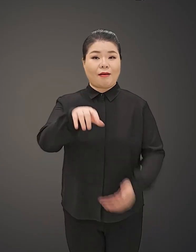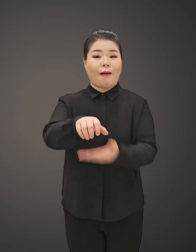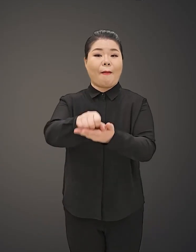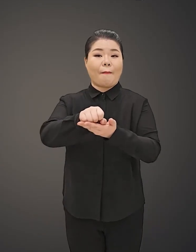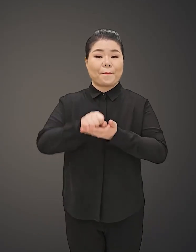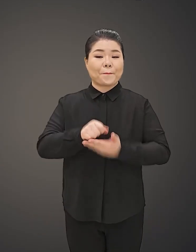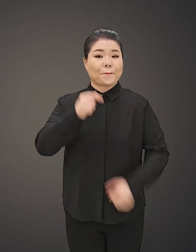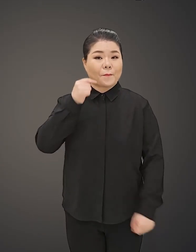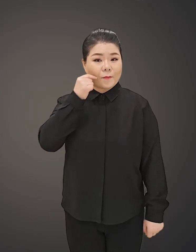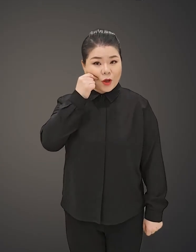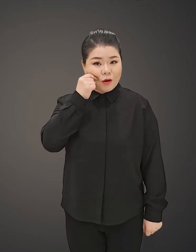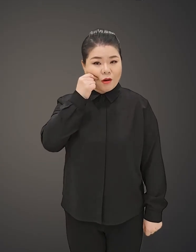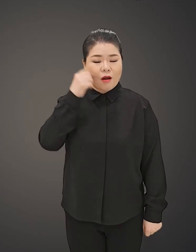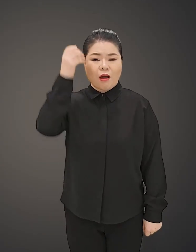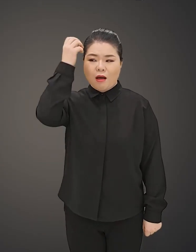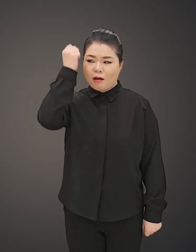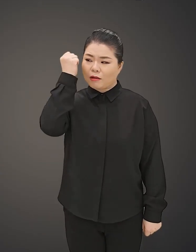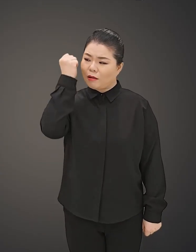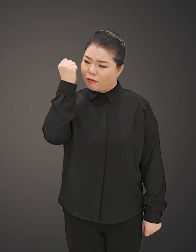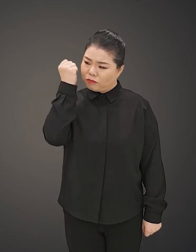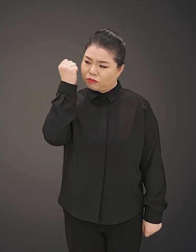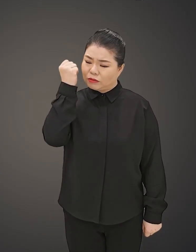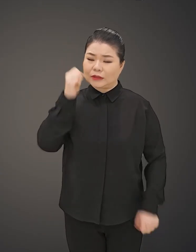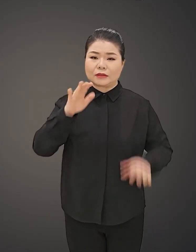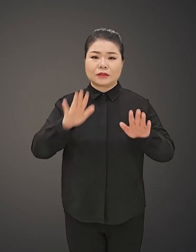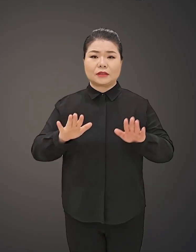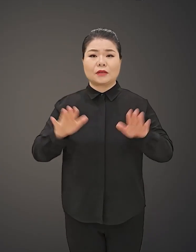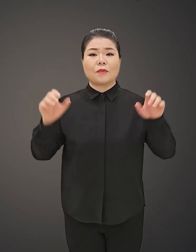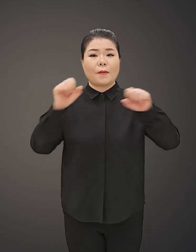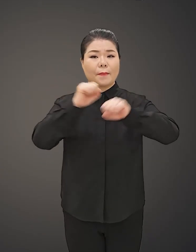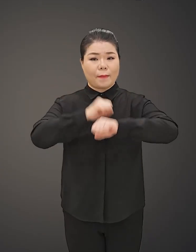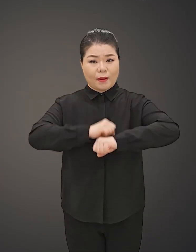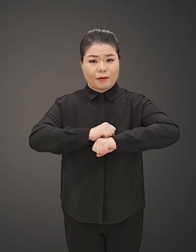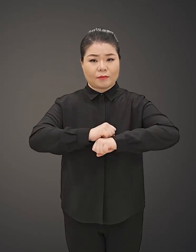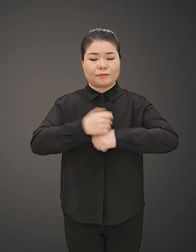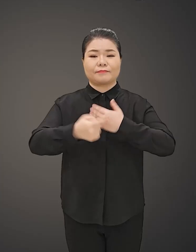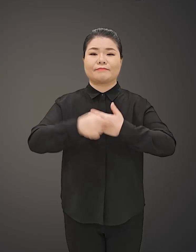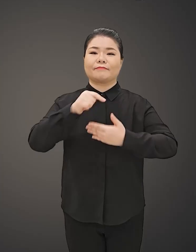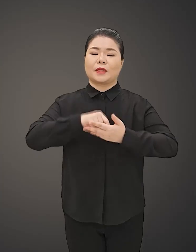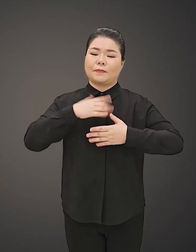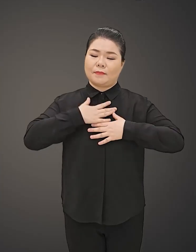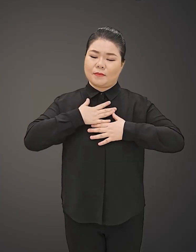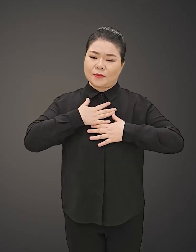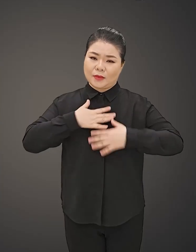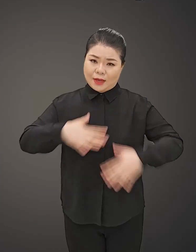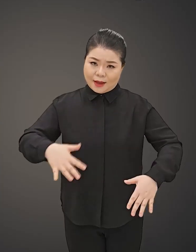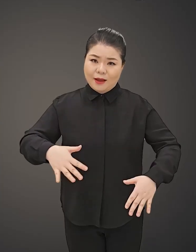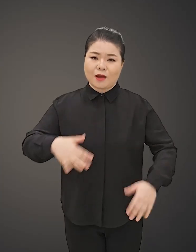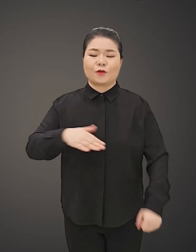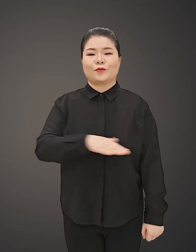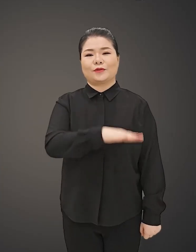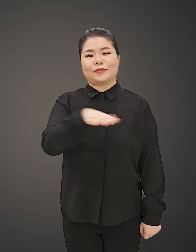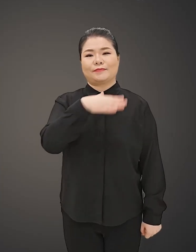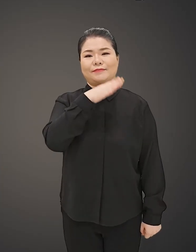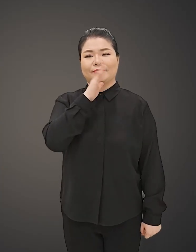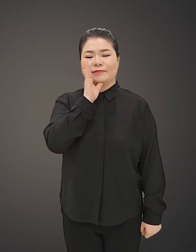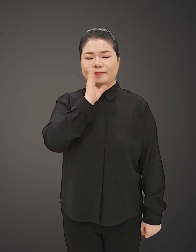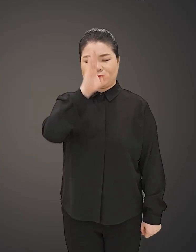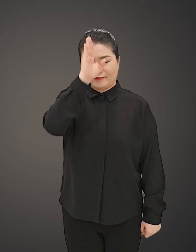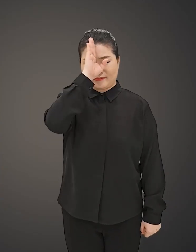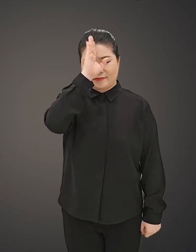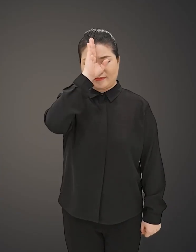받아들이지 않으면 기억은 현재를 부식시키고 마음을 지치게 해 우리를 늙고 병들게